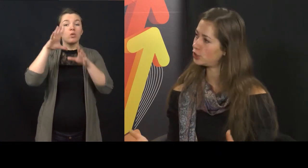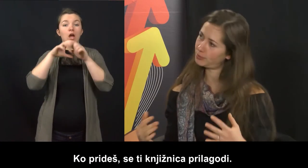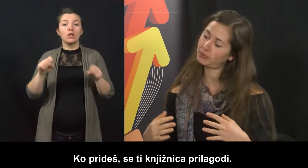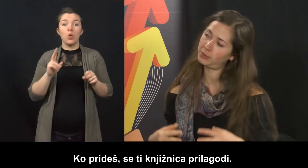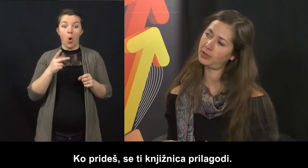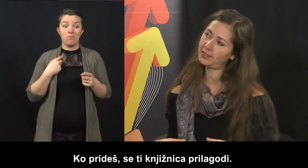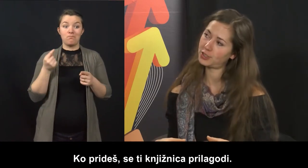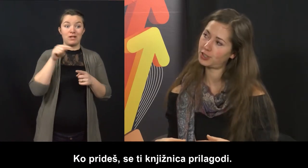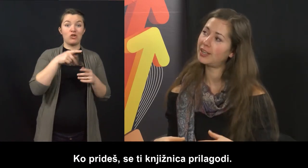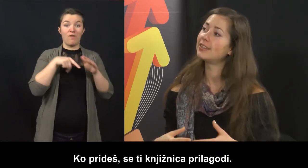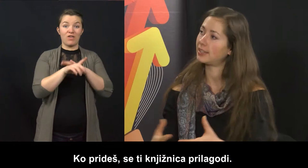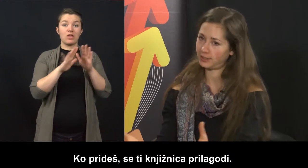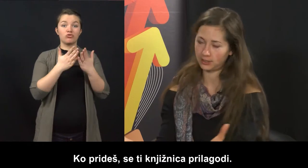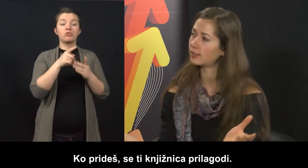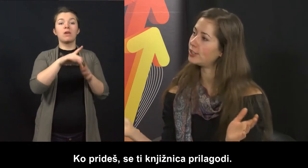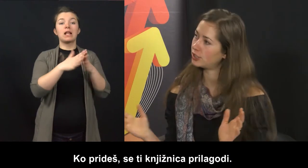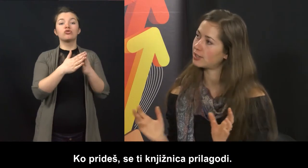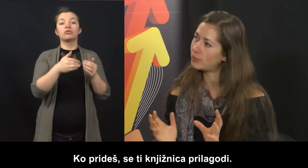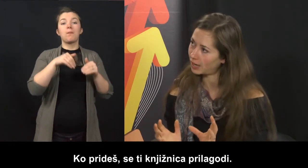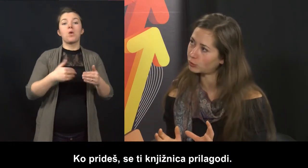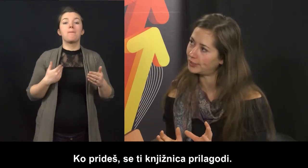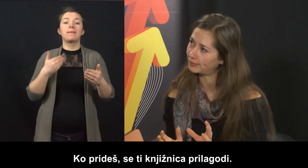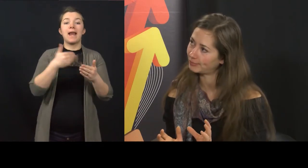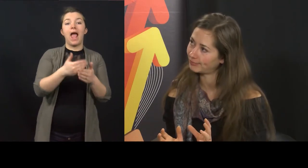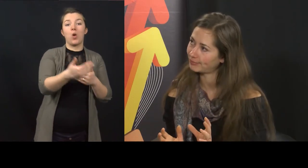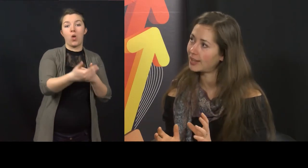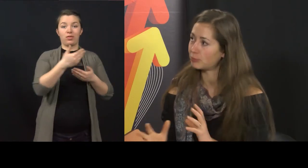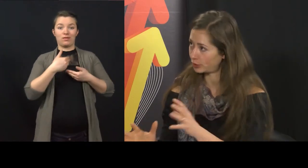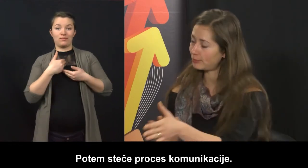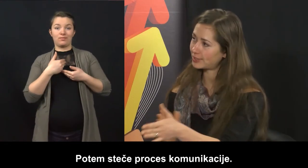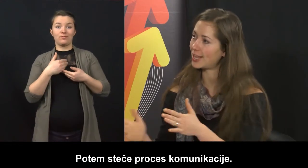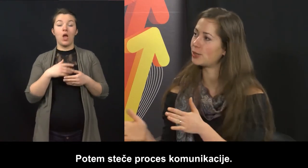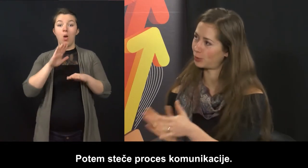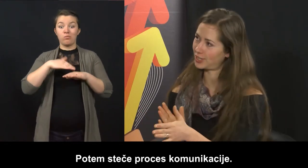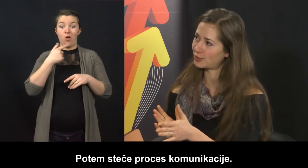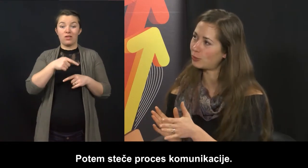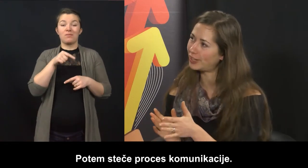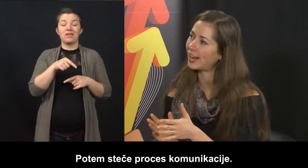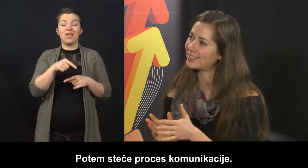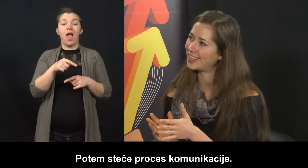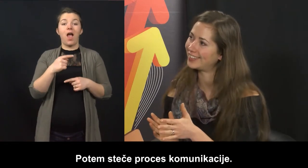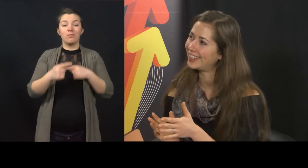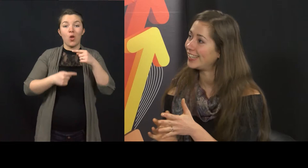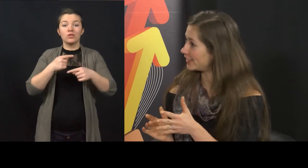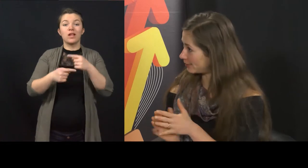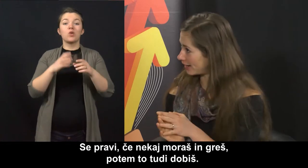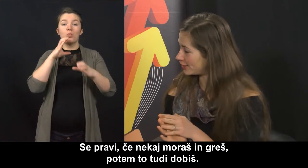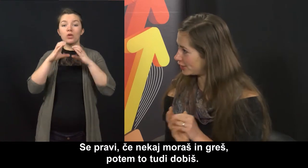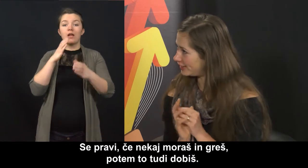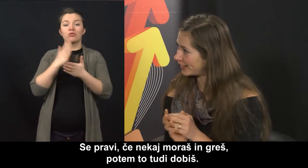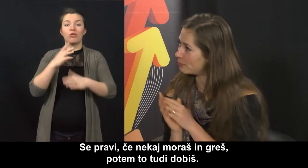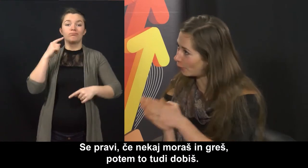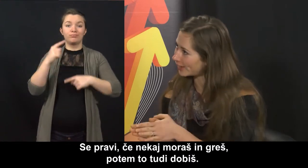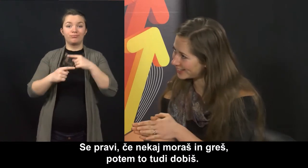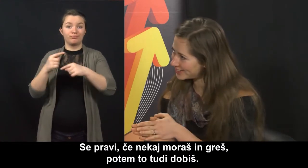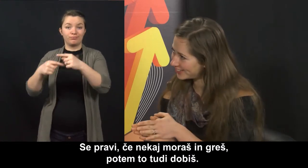ker čim ti prideš, se ti knjižnica prilagodi. Potem steče proces komunikacije. In se pravi, če